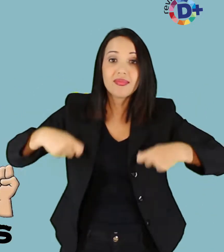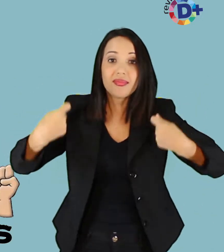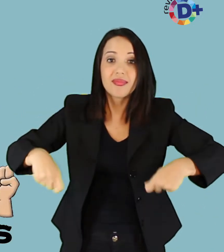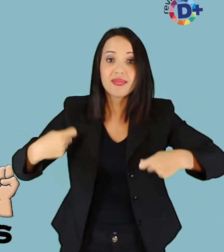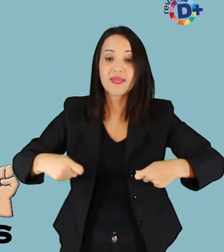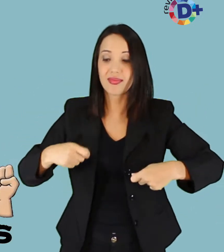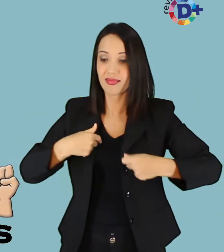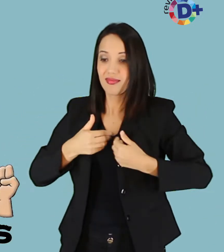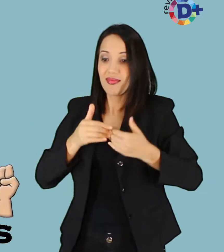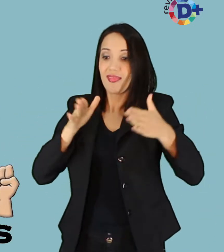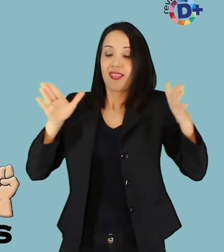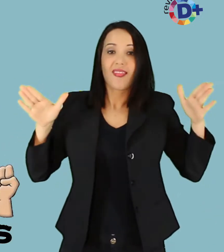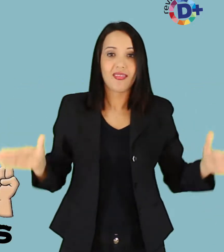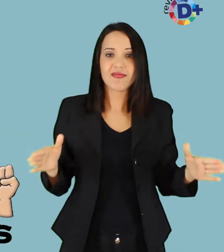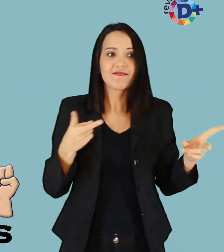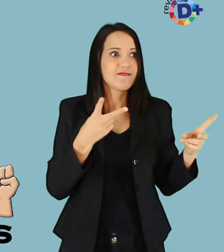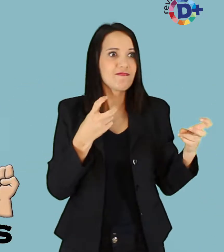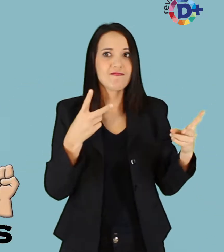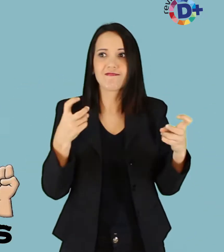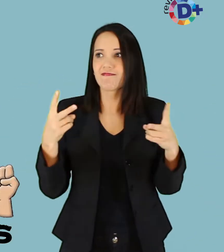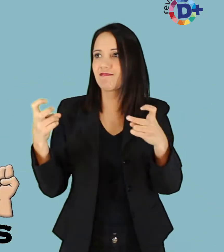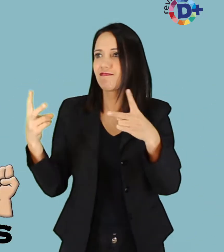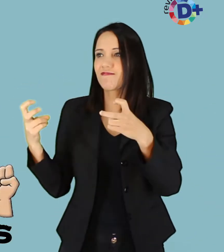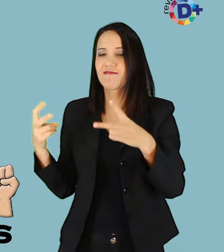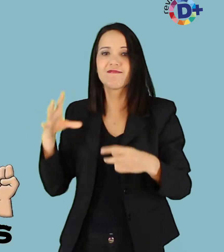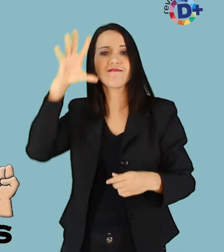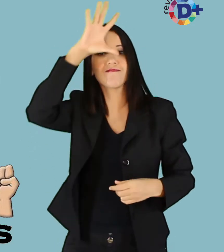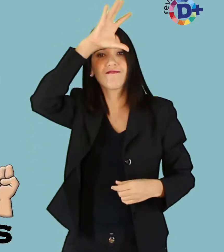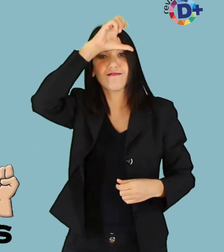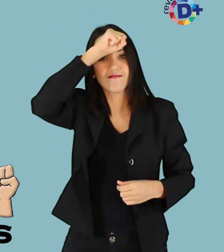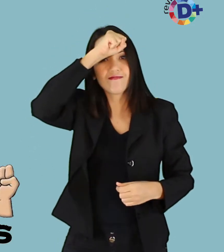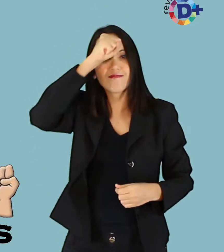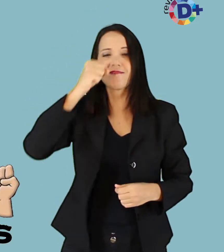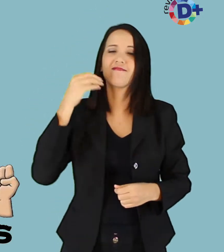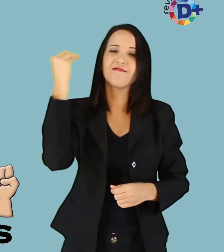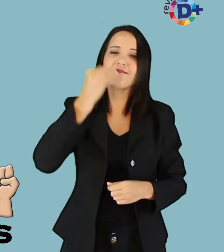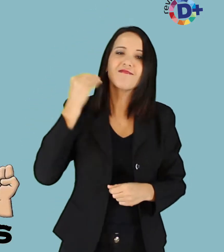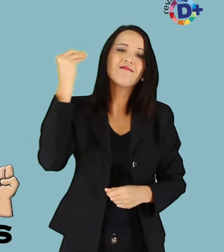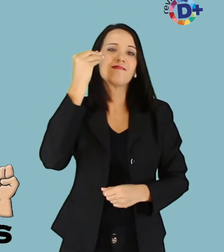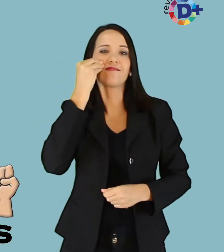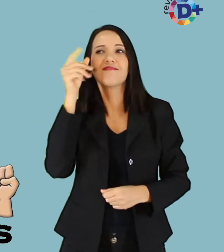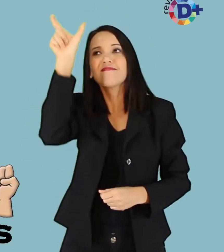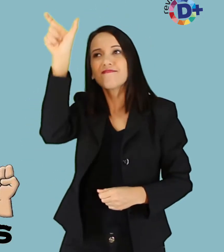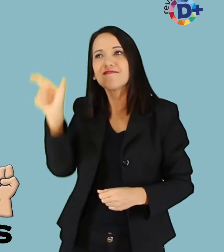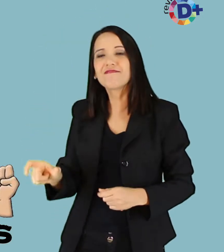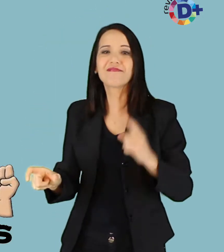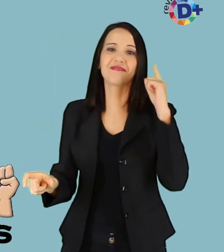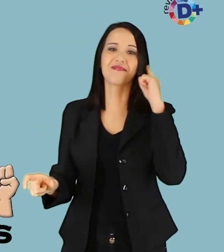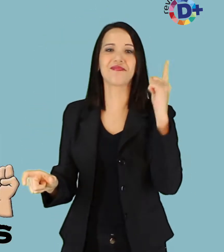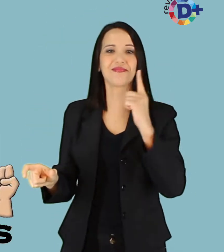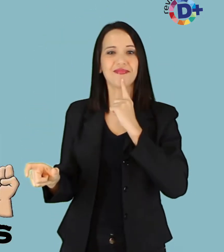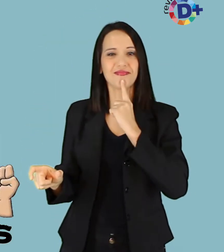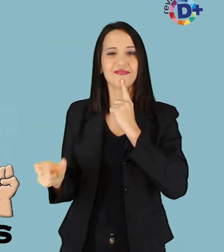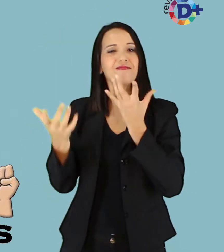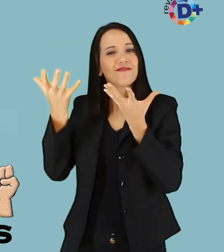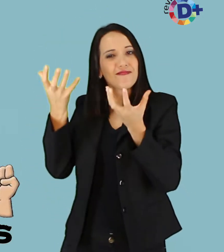a necessidade de estarmos abertos a perceber e aprender com a experiência do sujeito surdo,